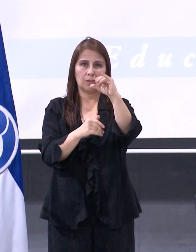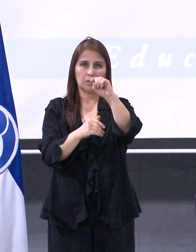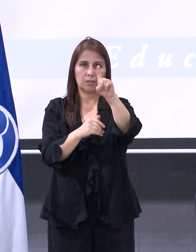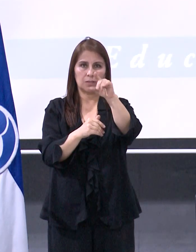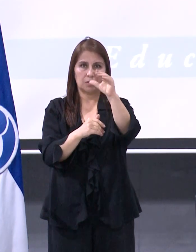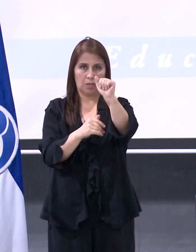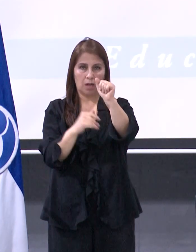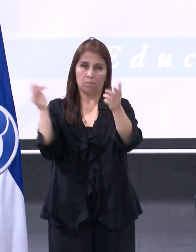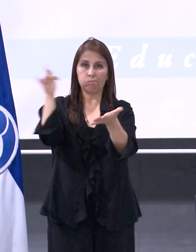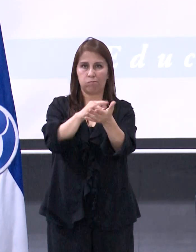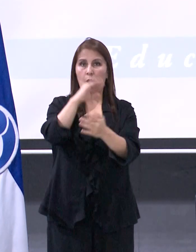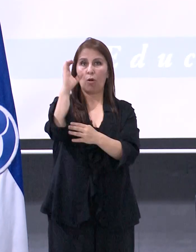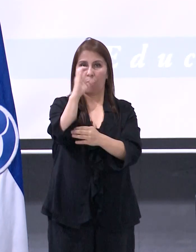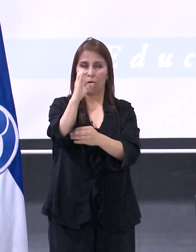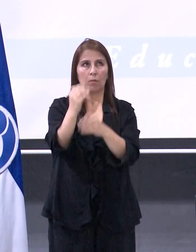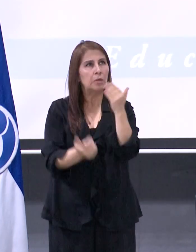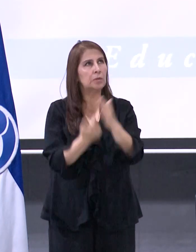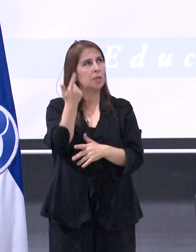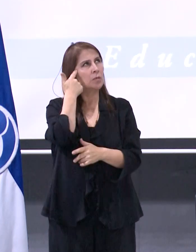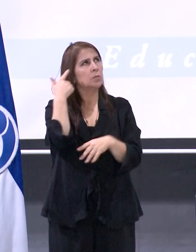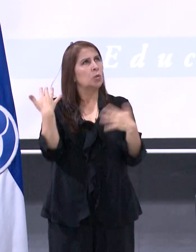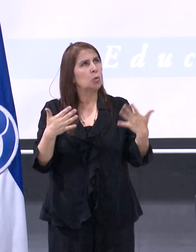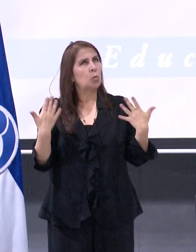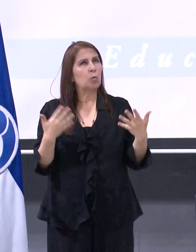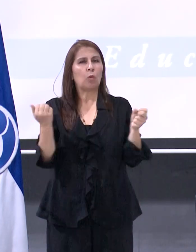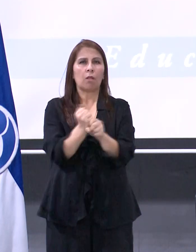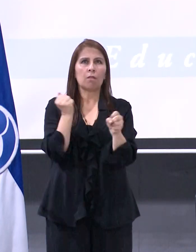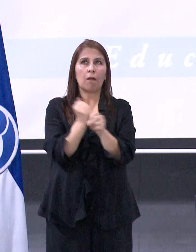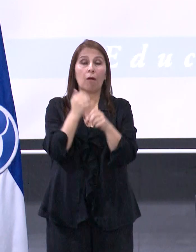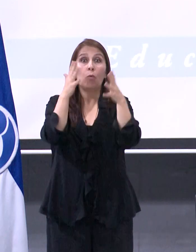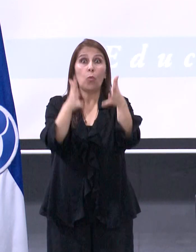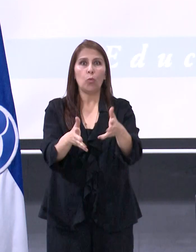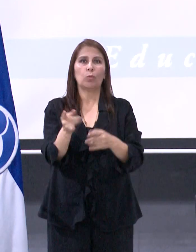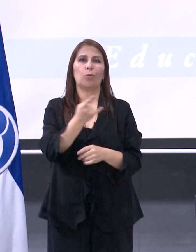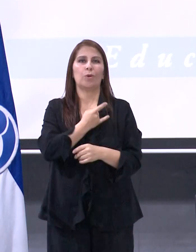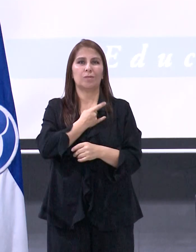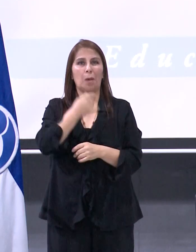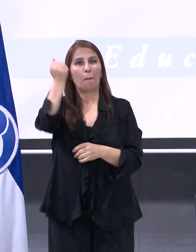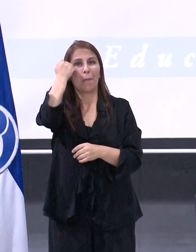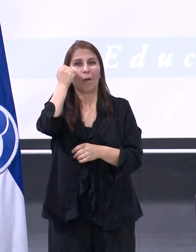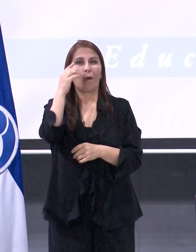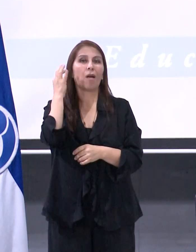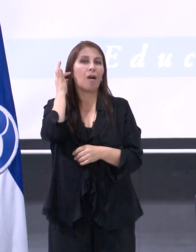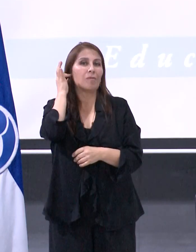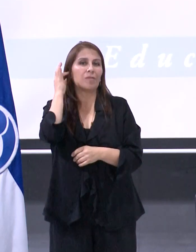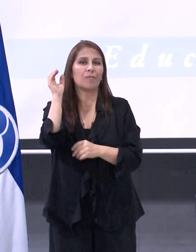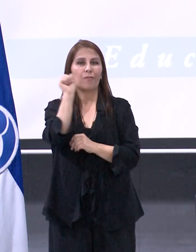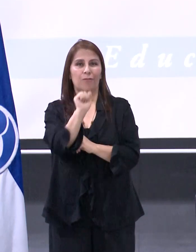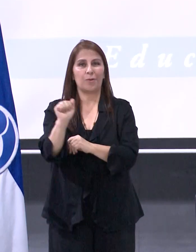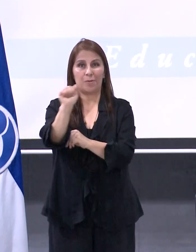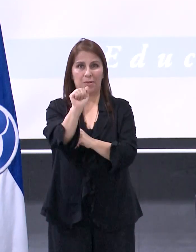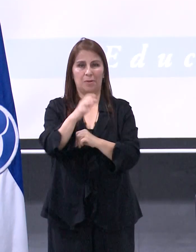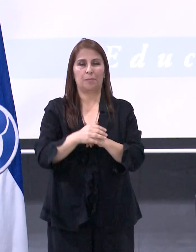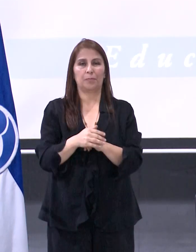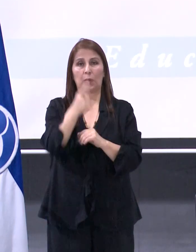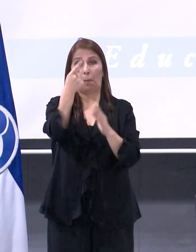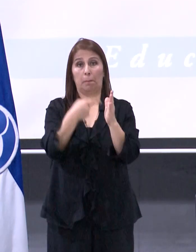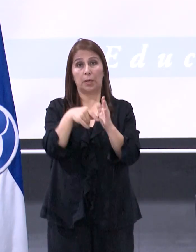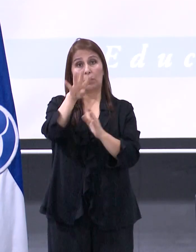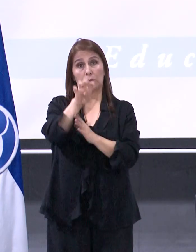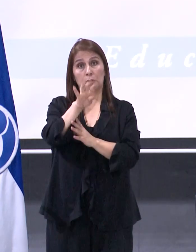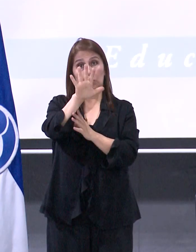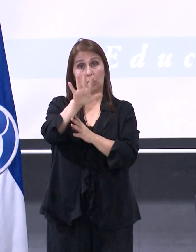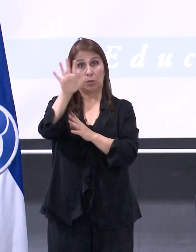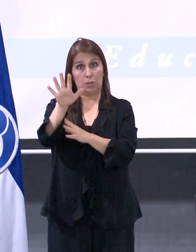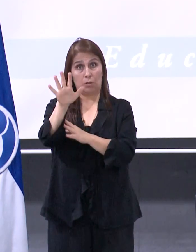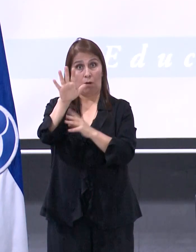a trabajar con la idea de la universidad pedagógica nacional es el primero de febrero en el minuto 55 la institución de